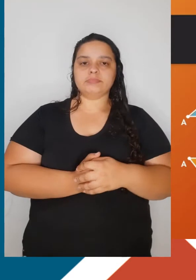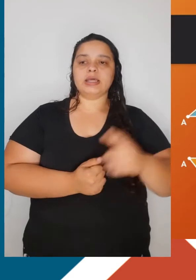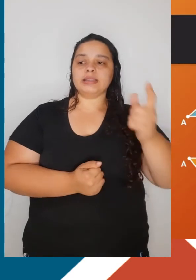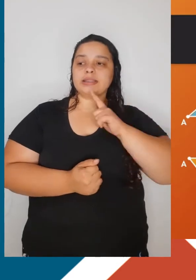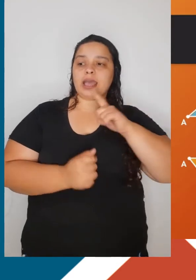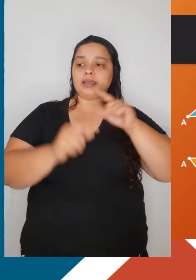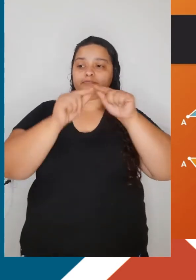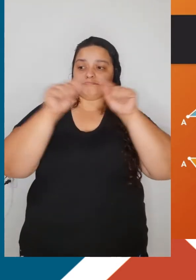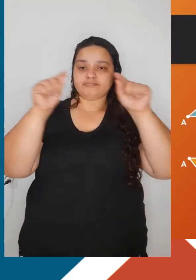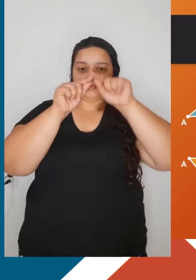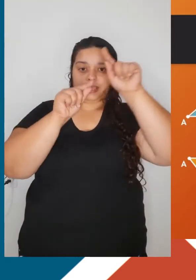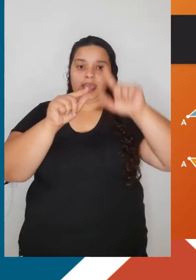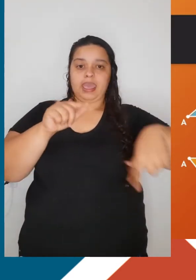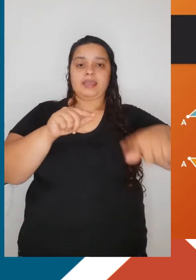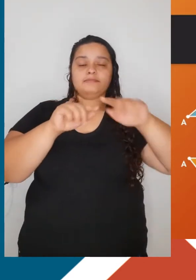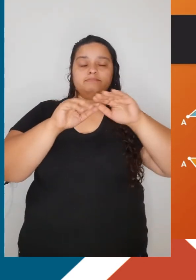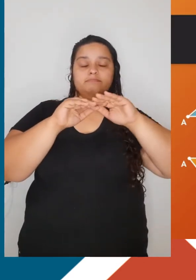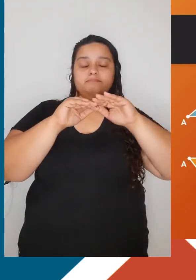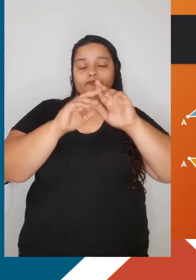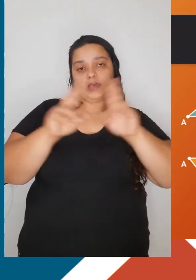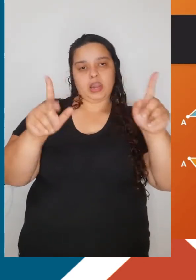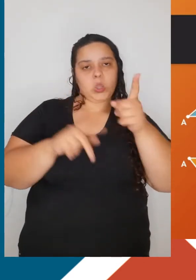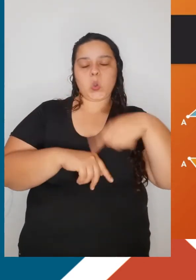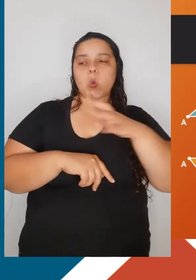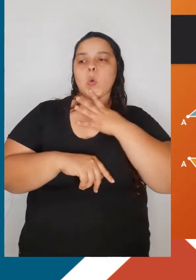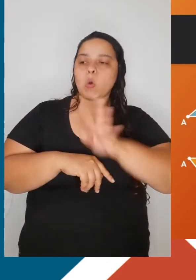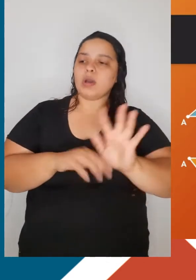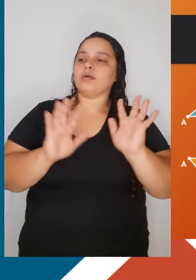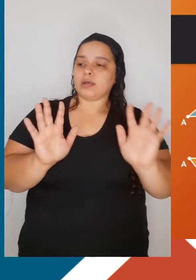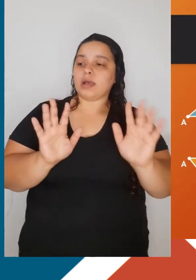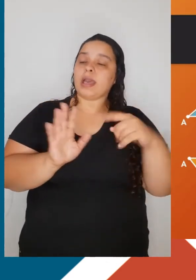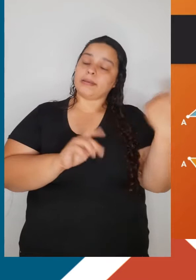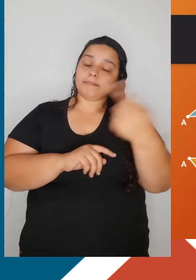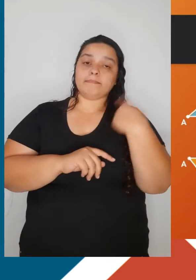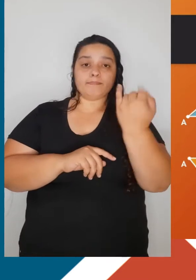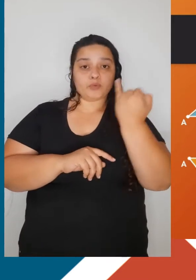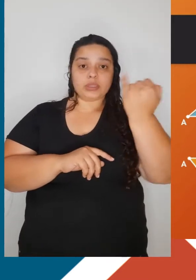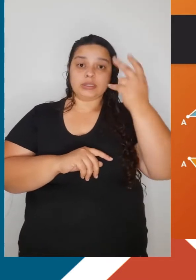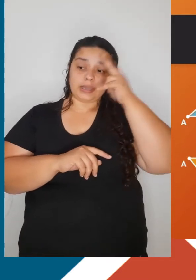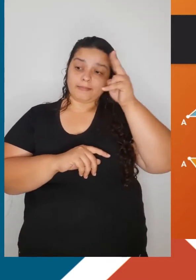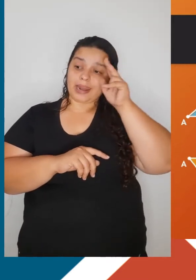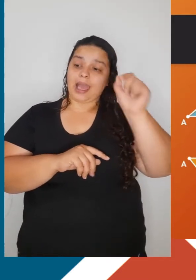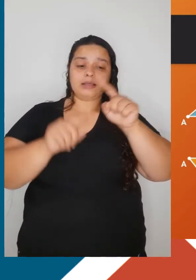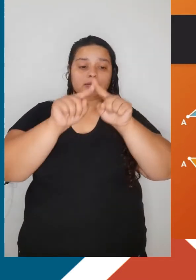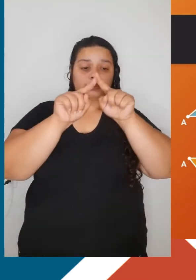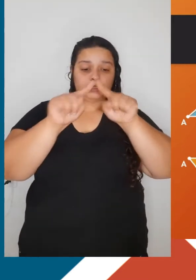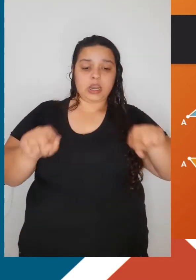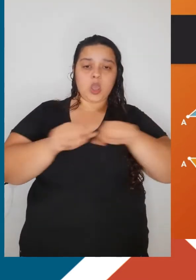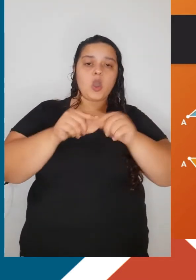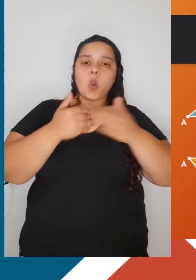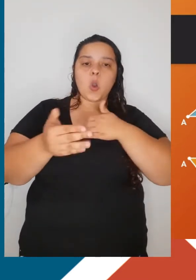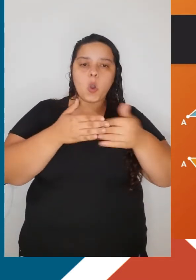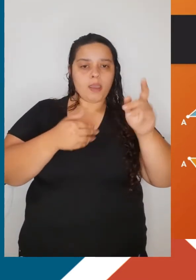as outras bases e alturas não são conhecidas. Porém, é importante lembrarmos que qualquer lado do triângulo pode